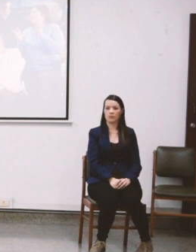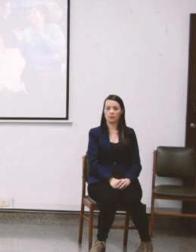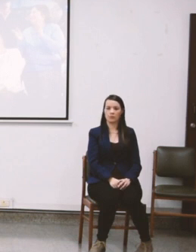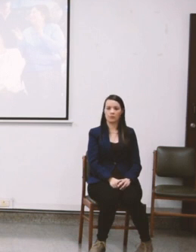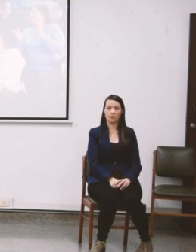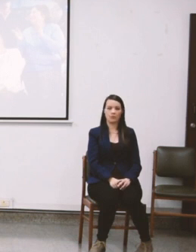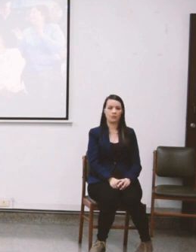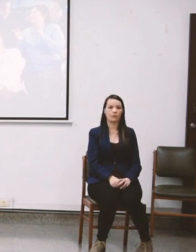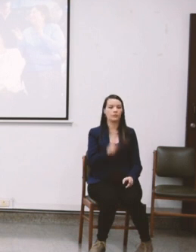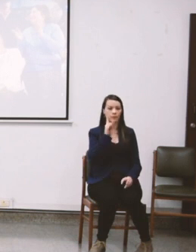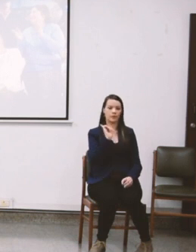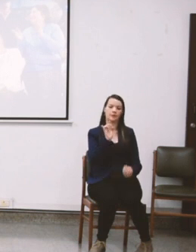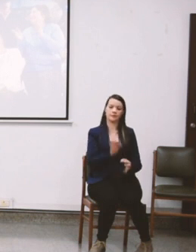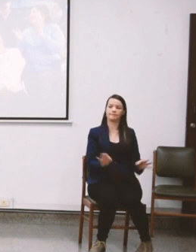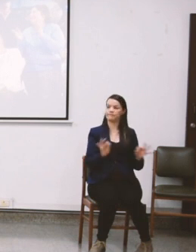creo que eso también es importante.